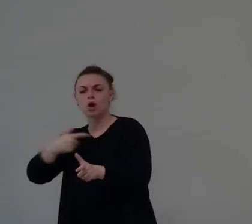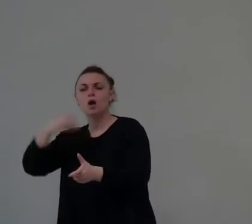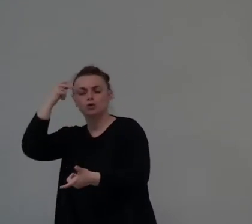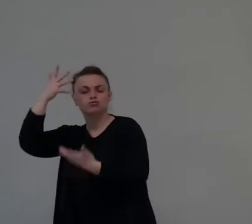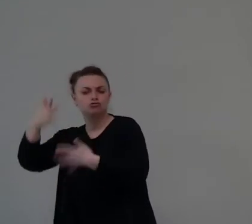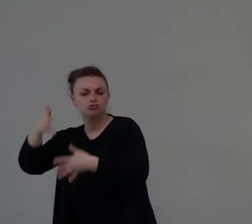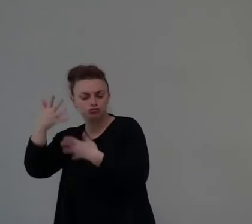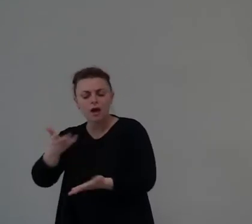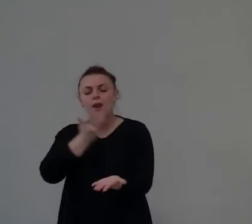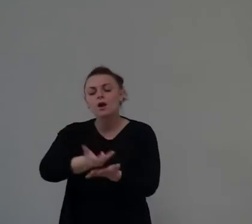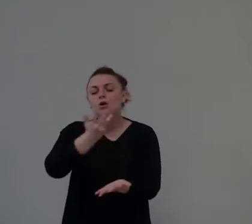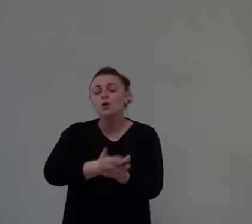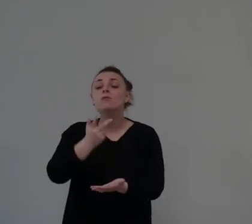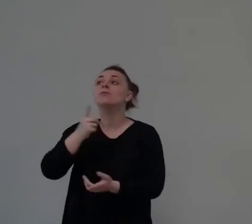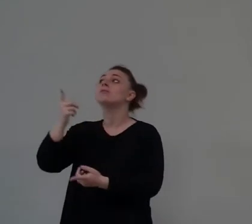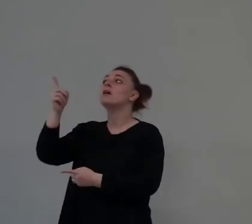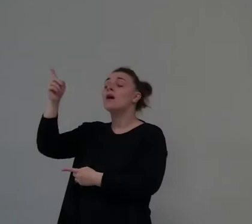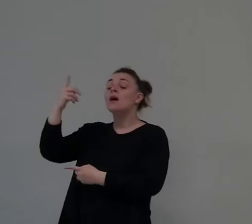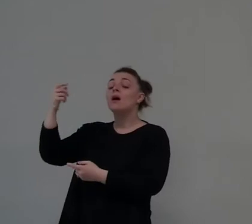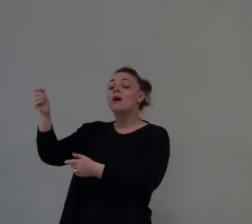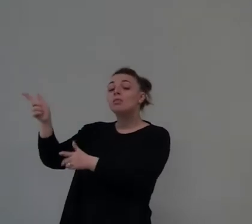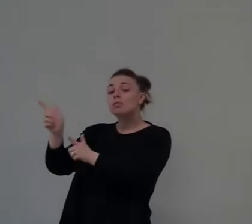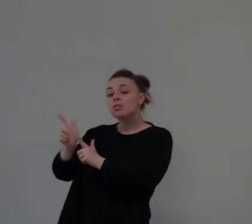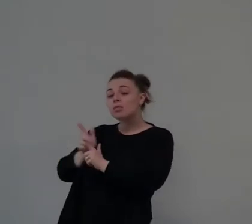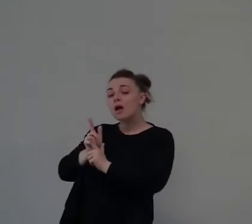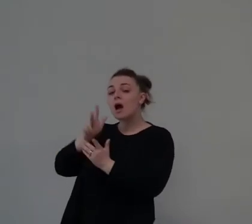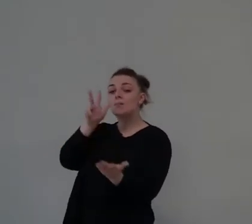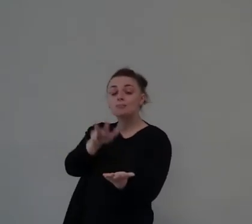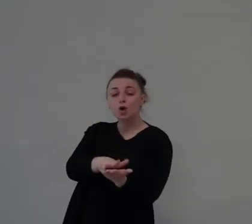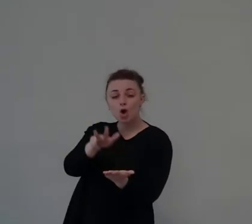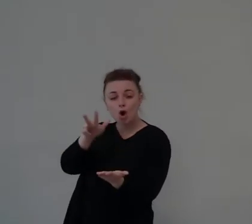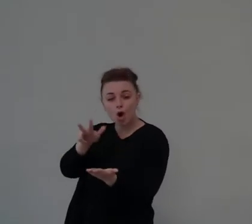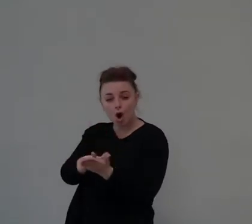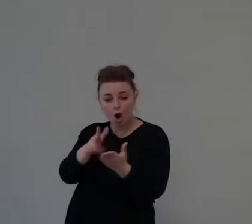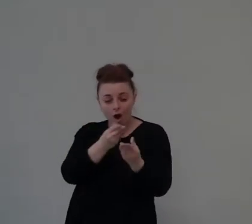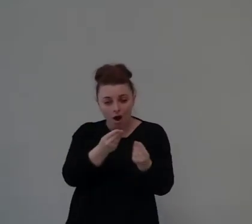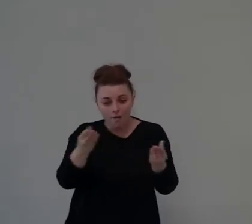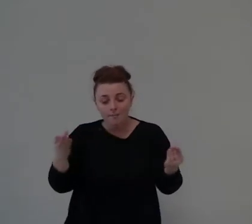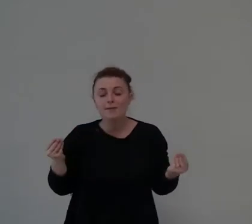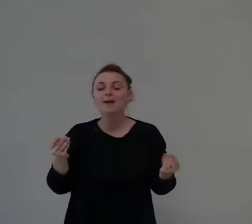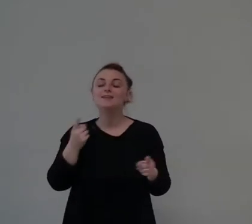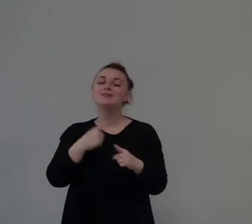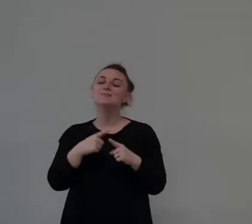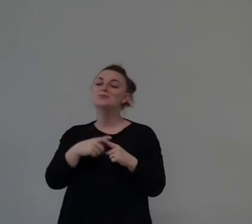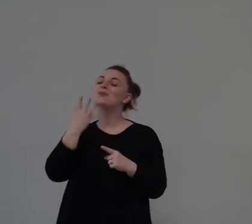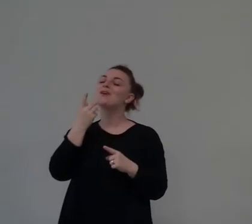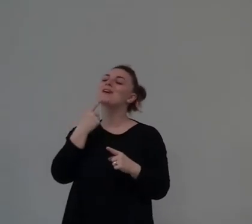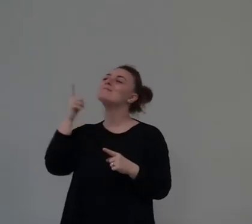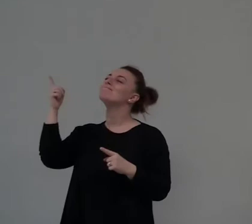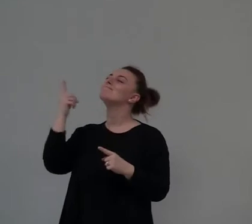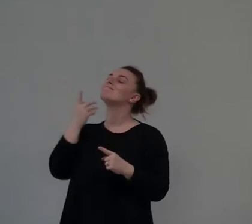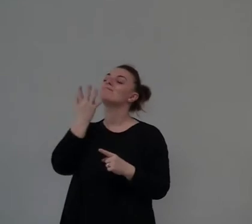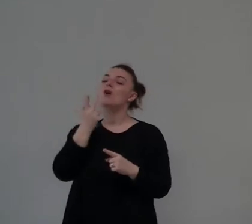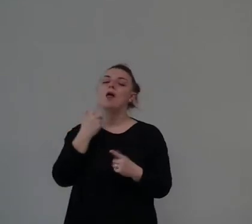tutto quello che il Signore aveva promesso di fare per loro e di tutto quello che il Signore voleva. Questo è il